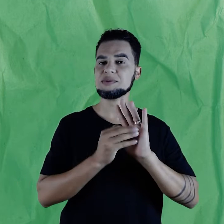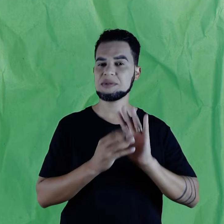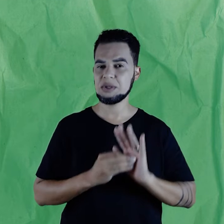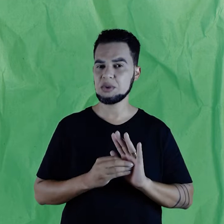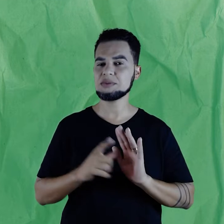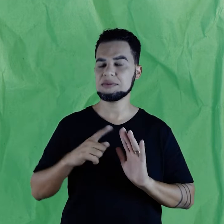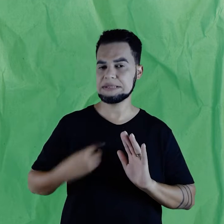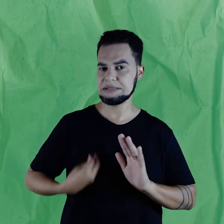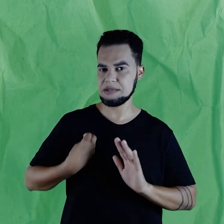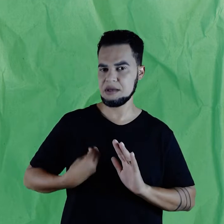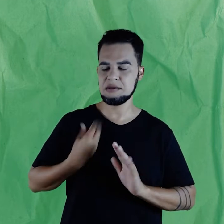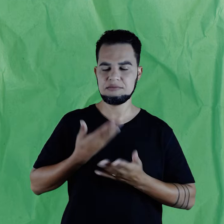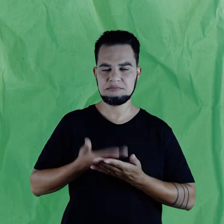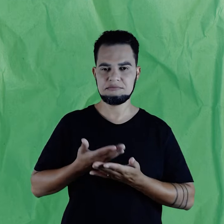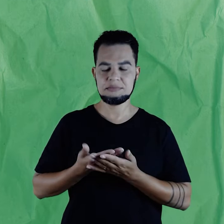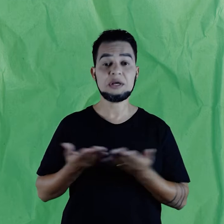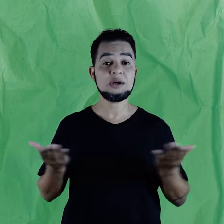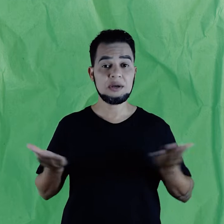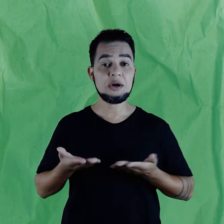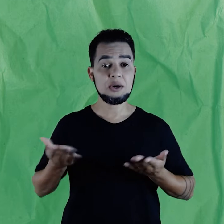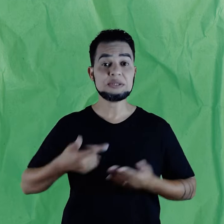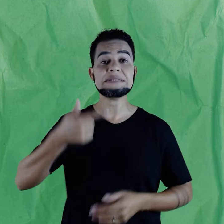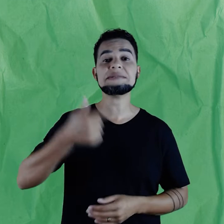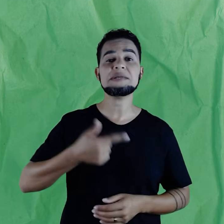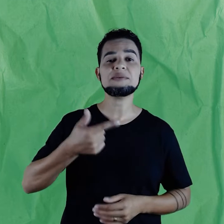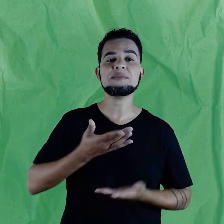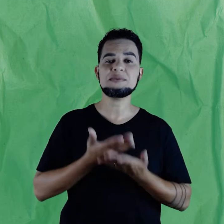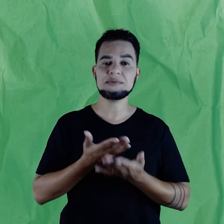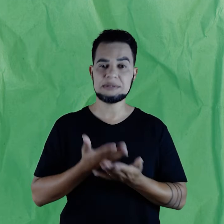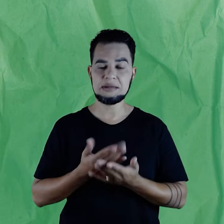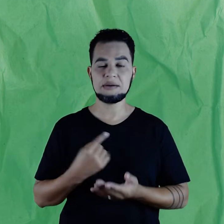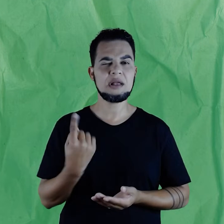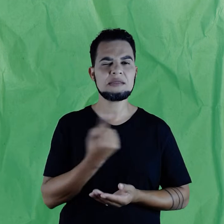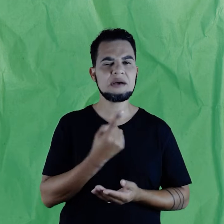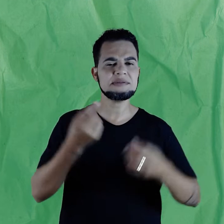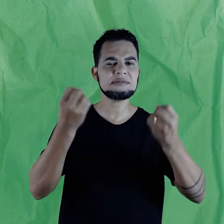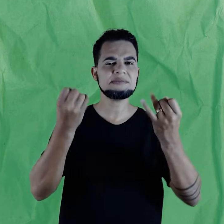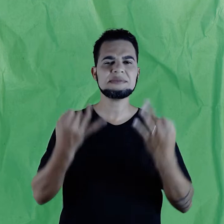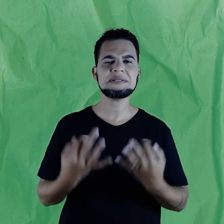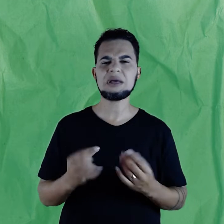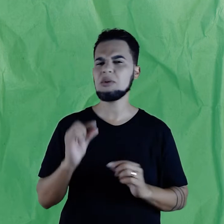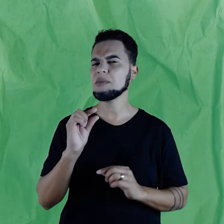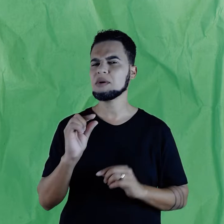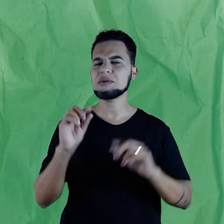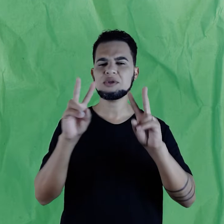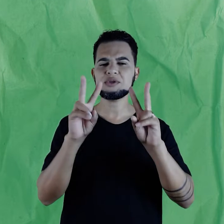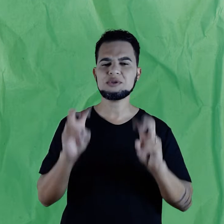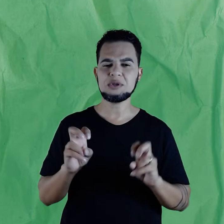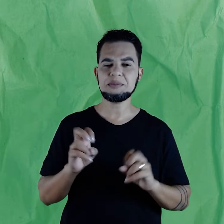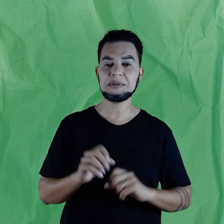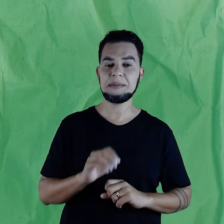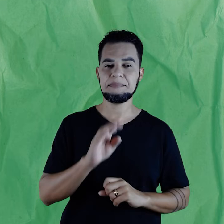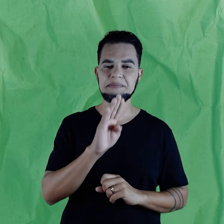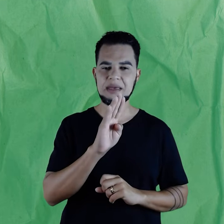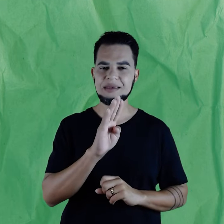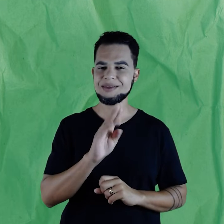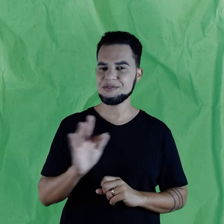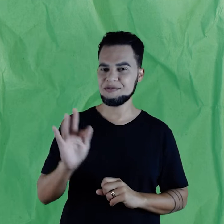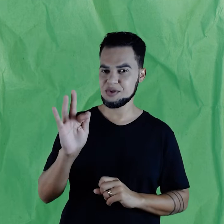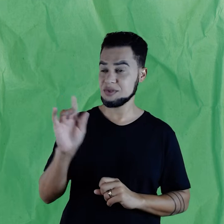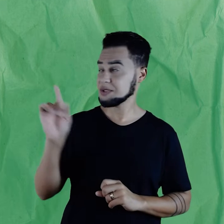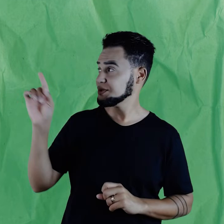que estaríamos estudando. Hoje, nessa segunda aula, nós vamos falar um pouquinho sobre back-end e front-end.